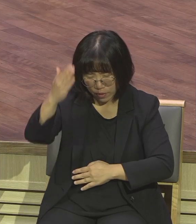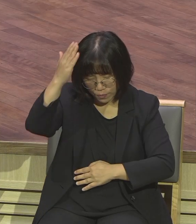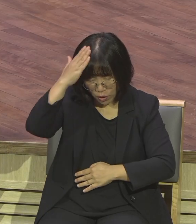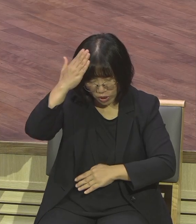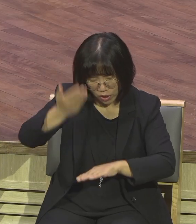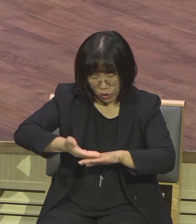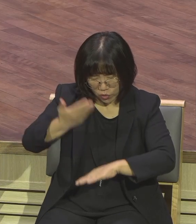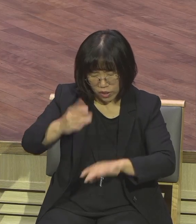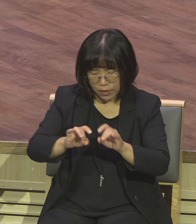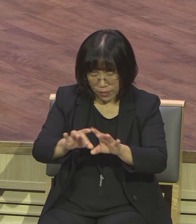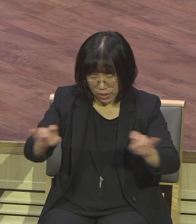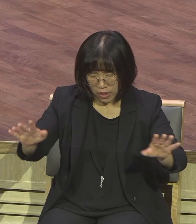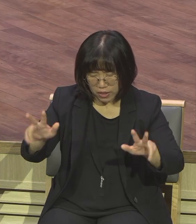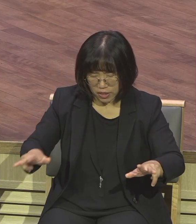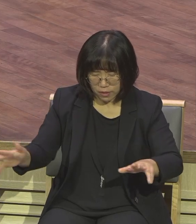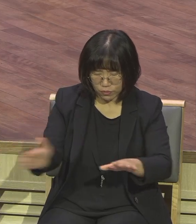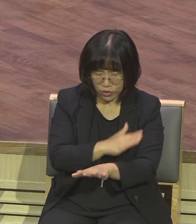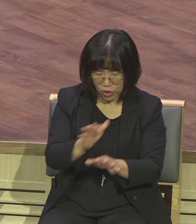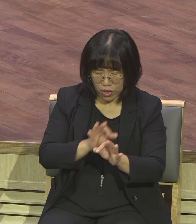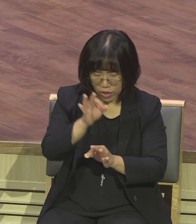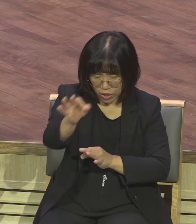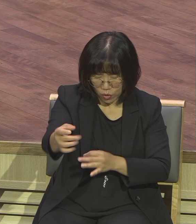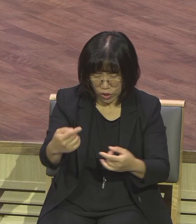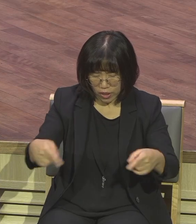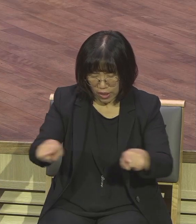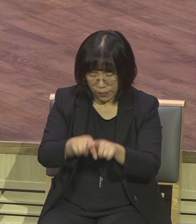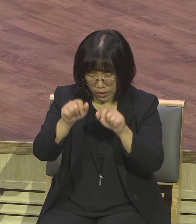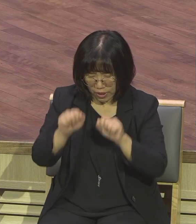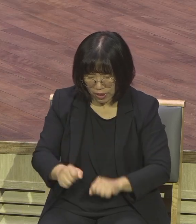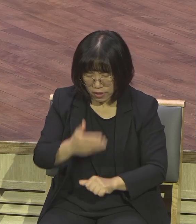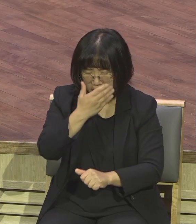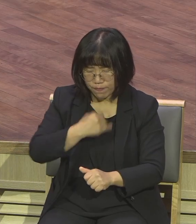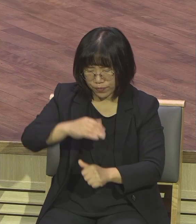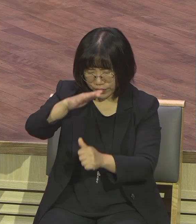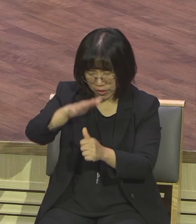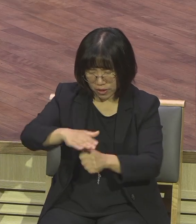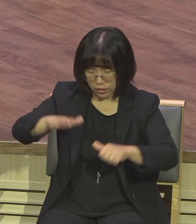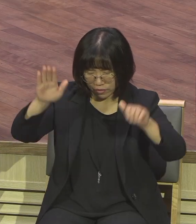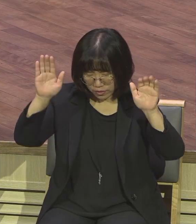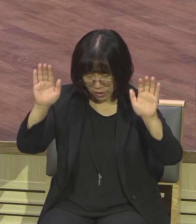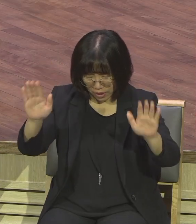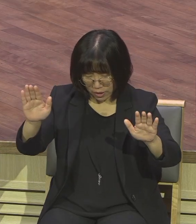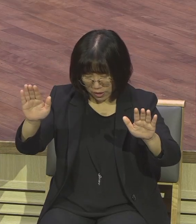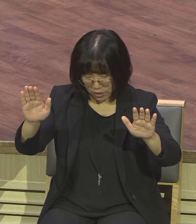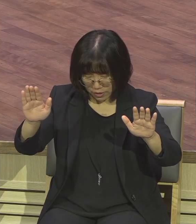위에 지금부터 영원까지 함께 계실 저다. 아멘.